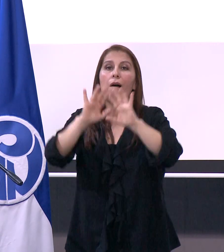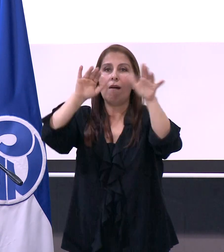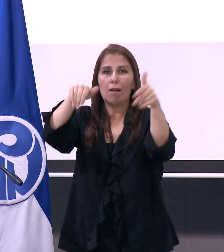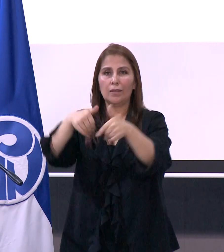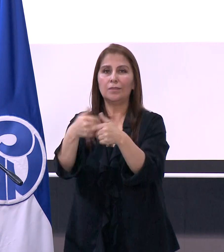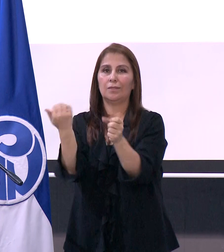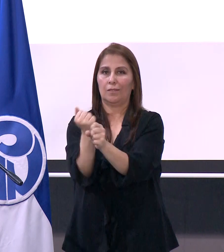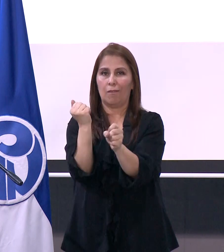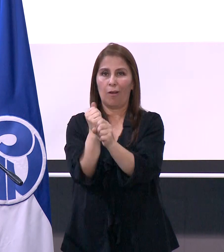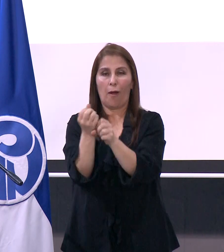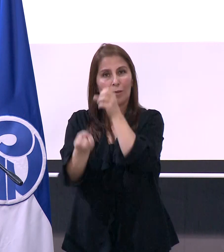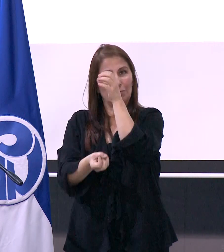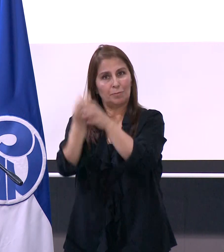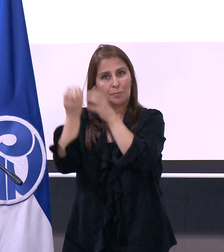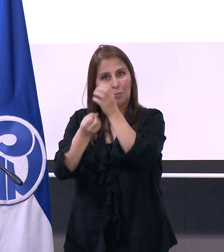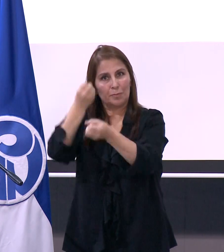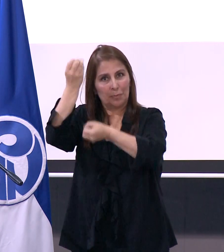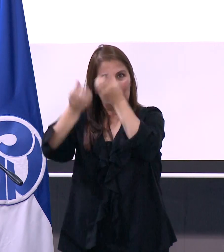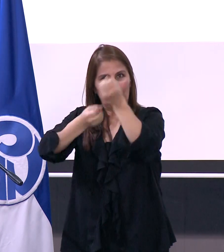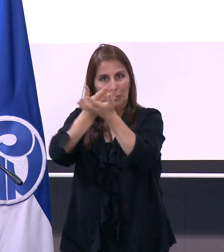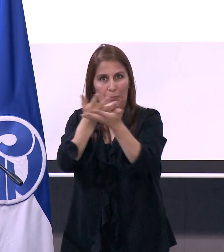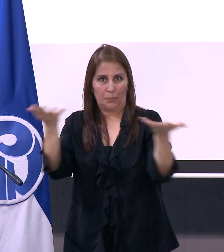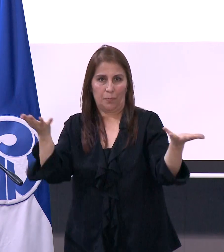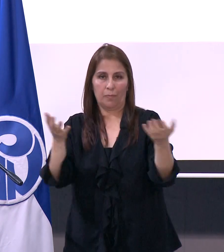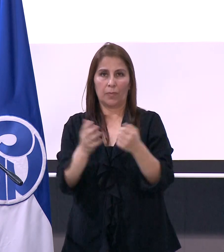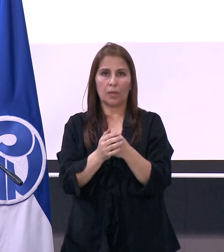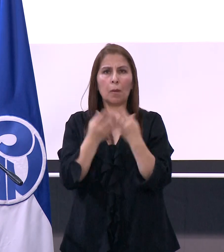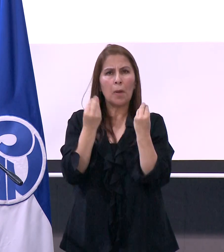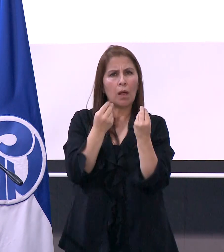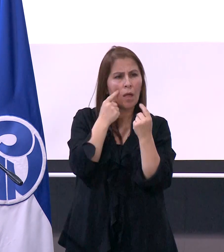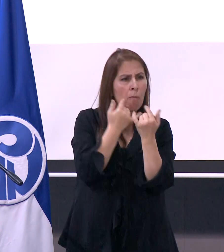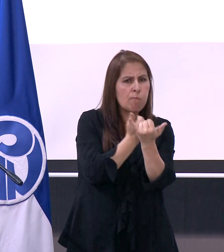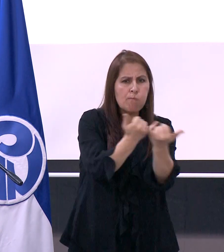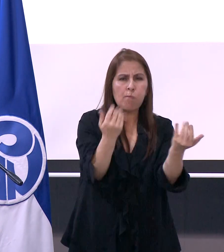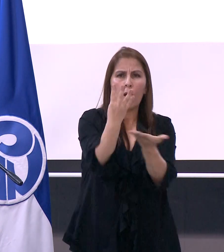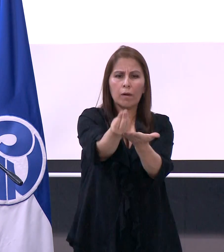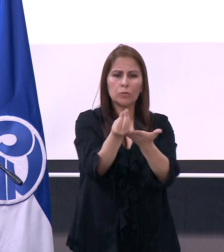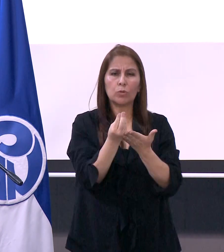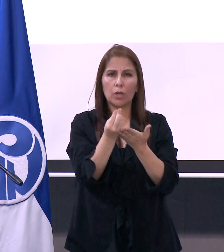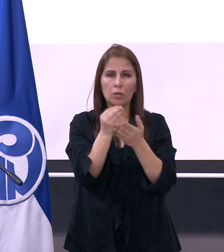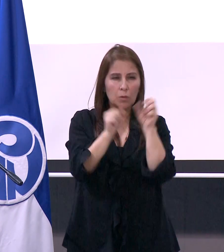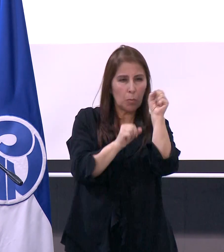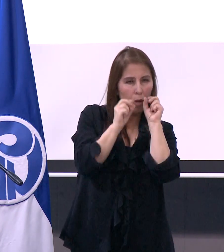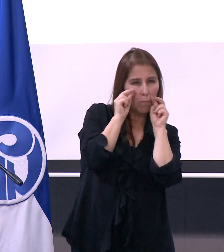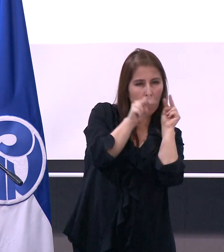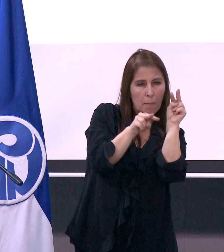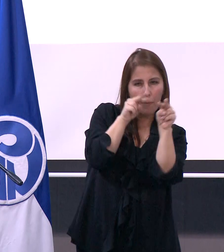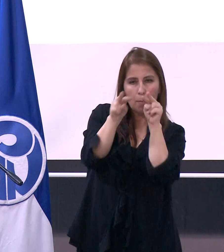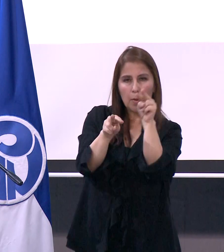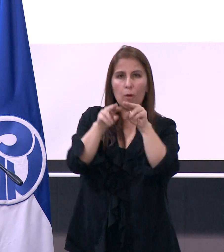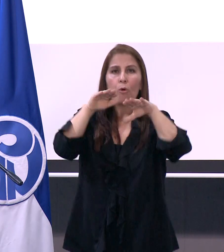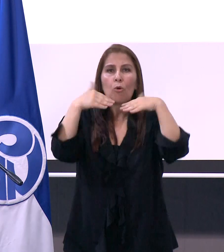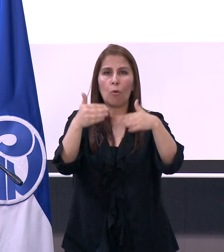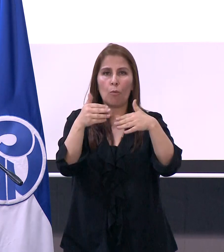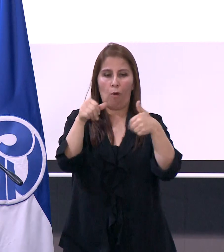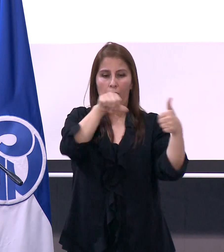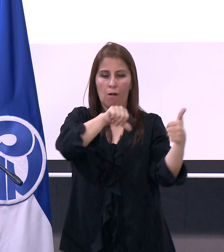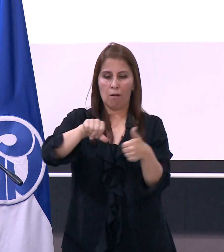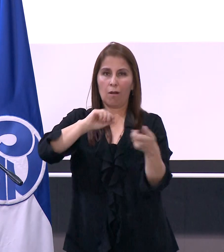entendido como resultados observables a través de los cambios comportamentales